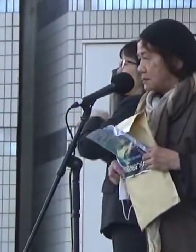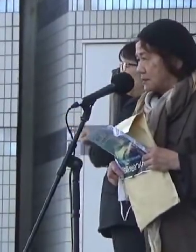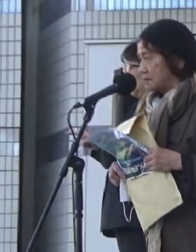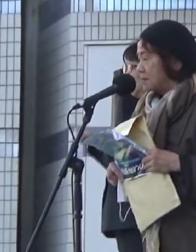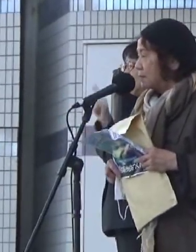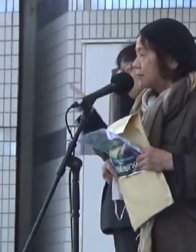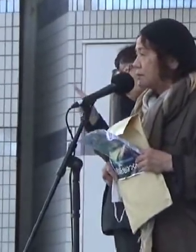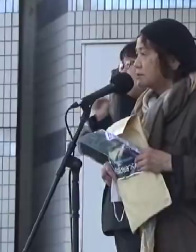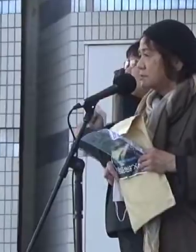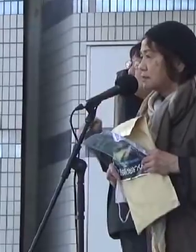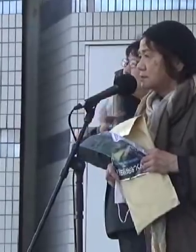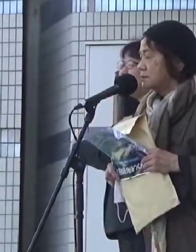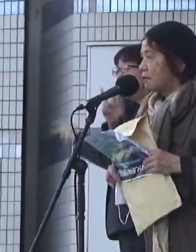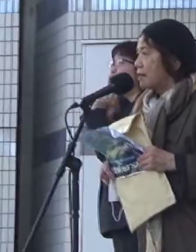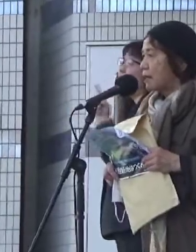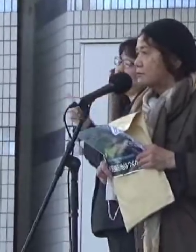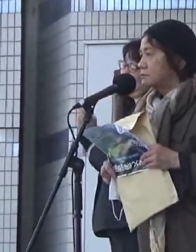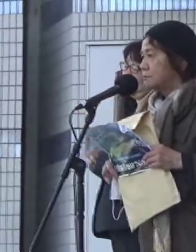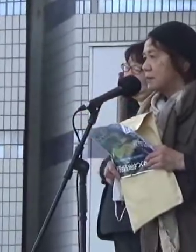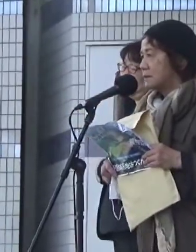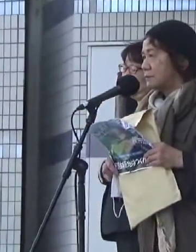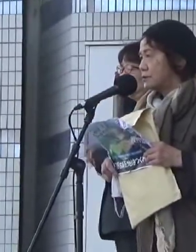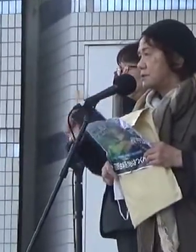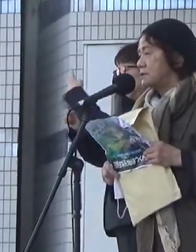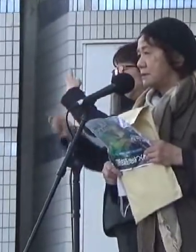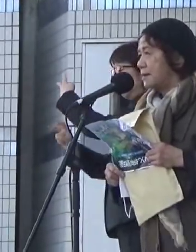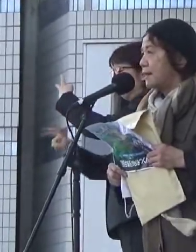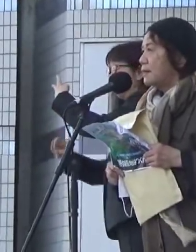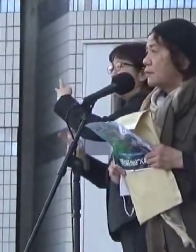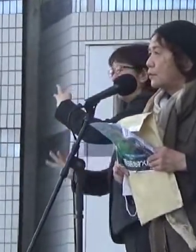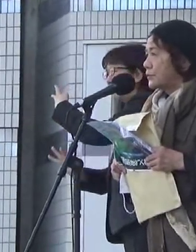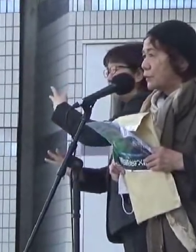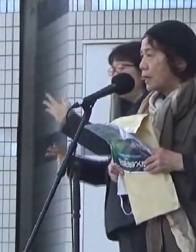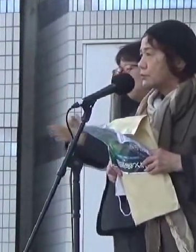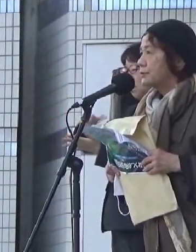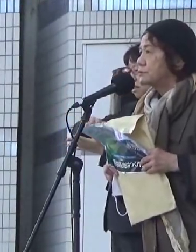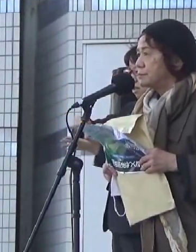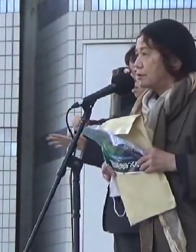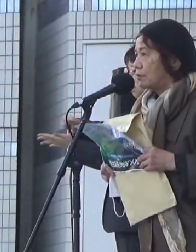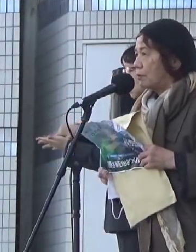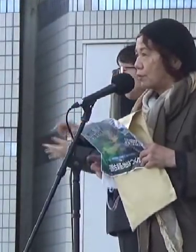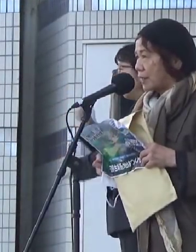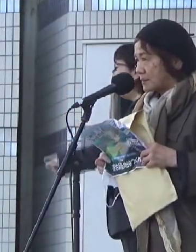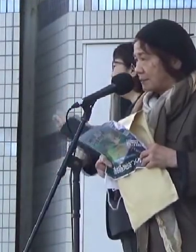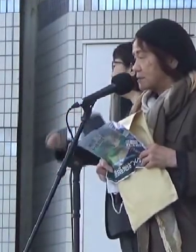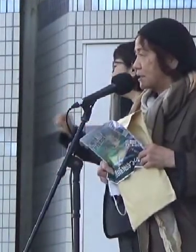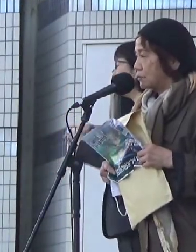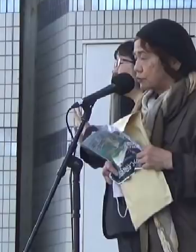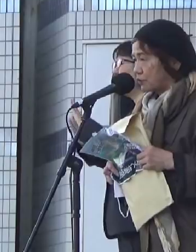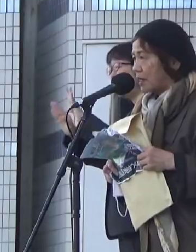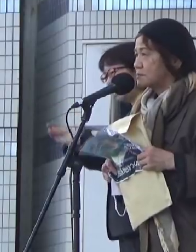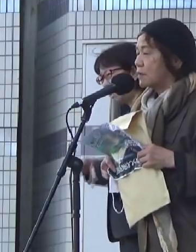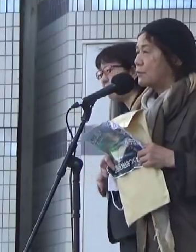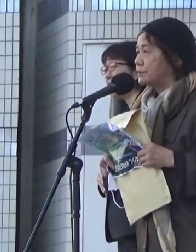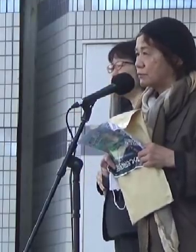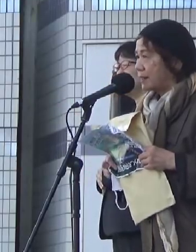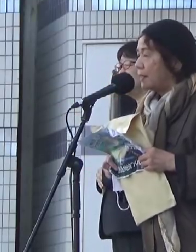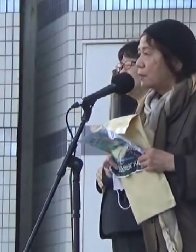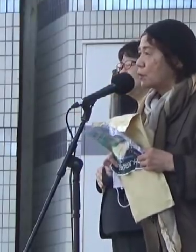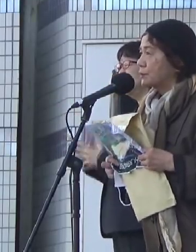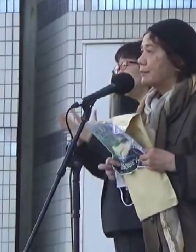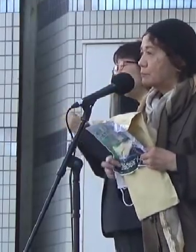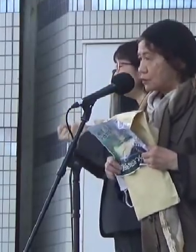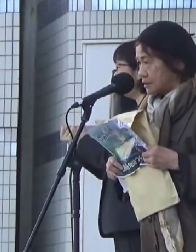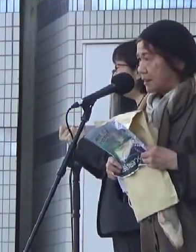建設会社です。で23日は各皆さんの地域で行動が取り組みを行ってますけど、ちょっと数が多いの